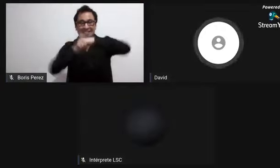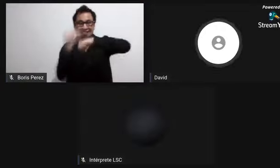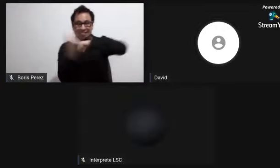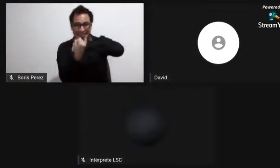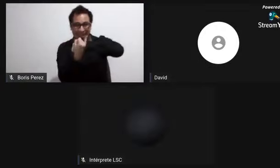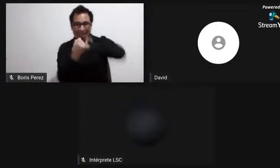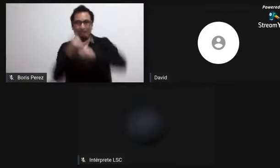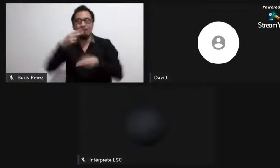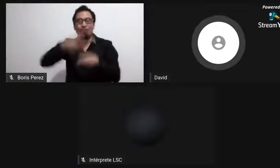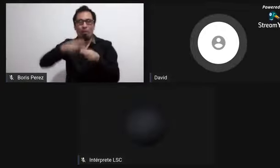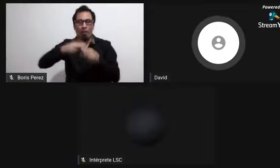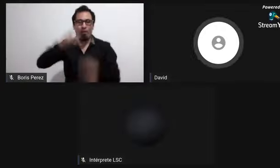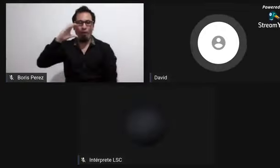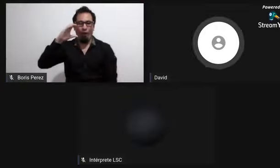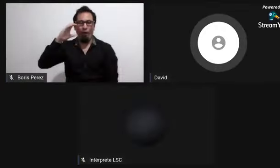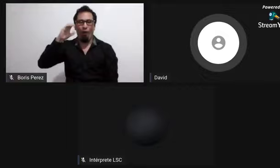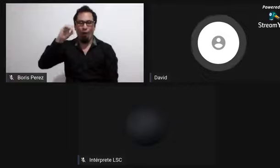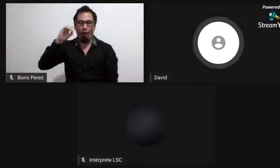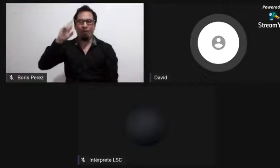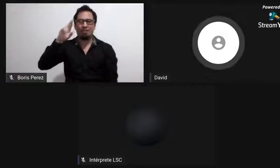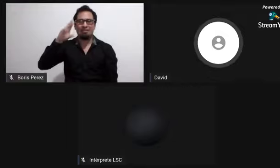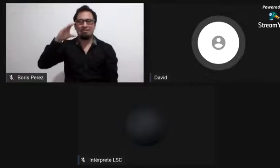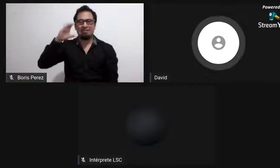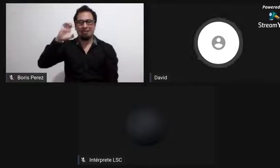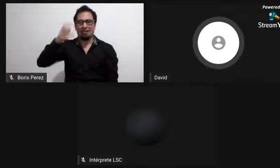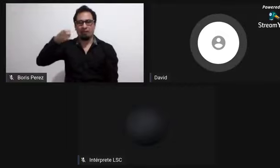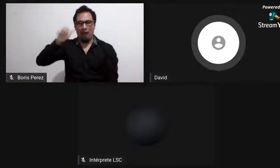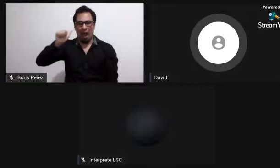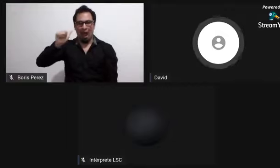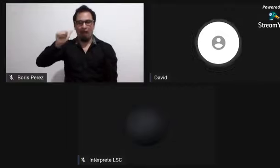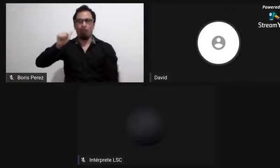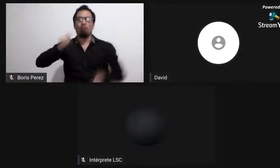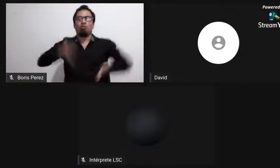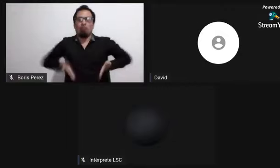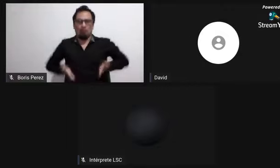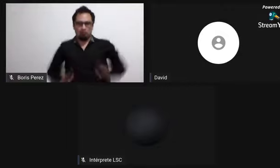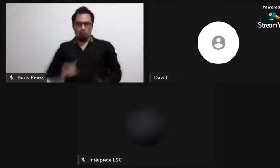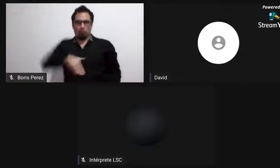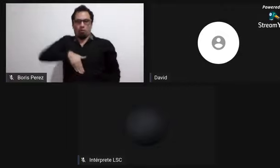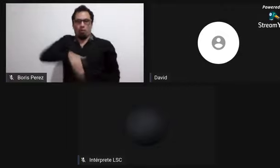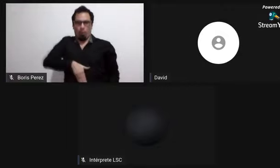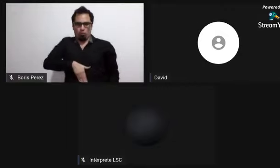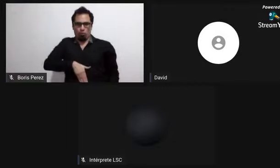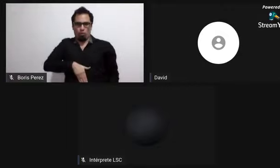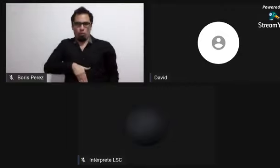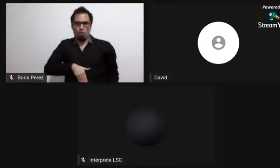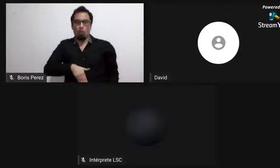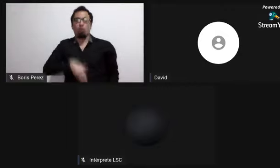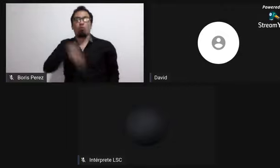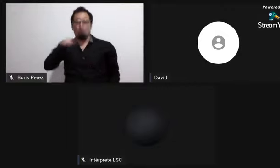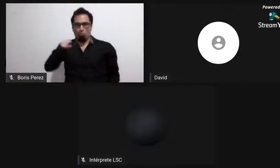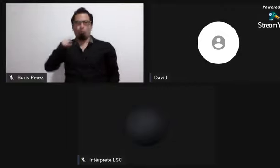Ok. En ese punto, en esa isla que se llama